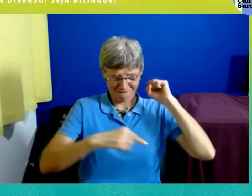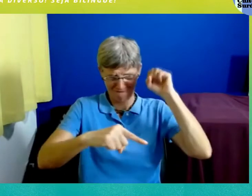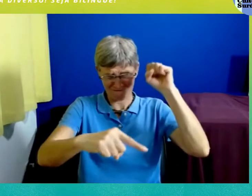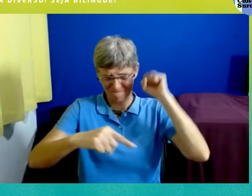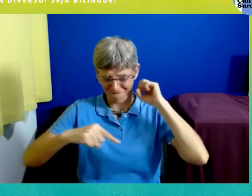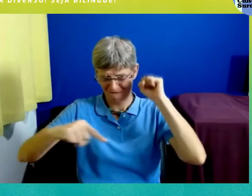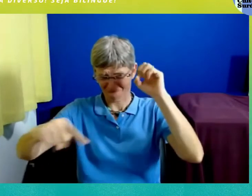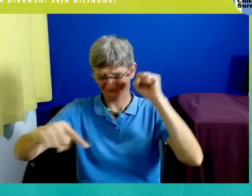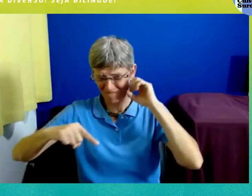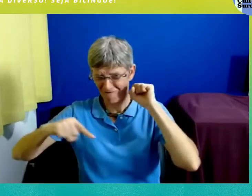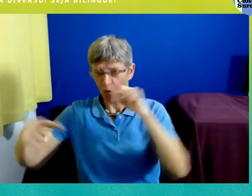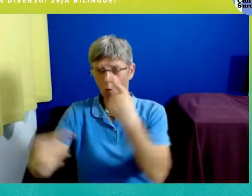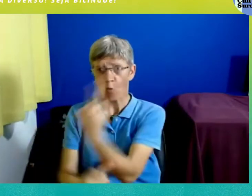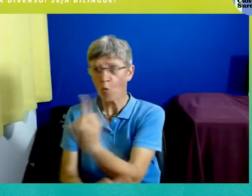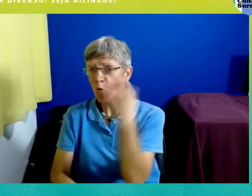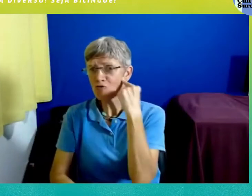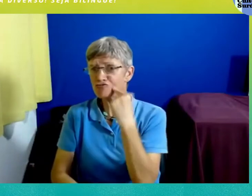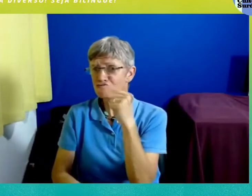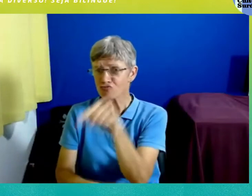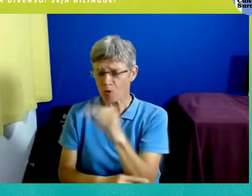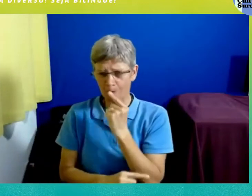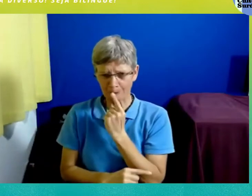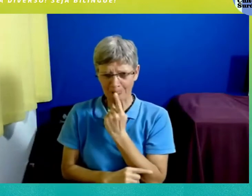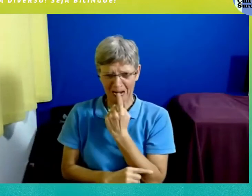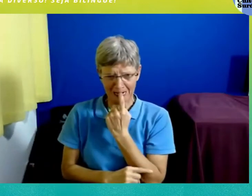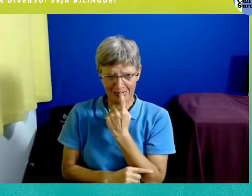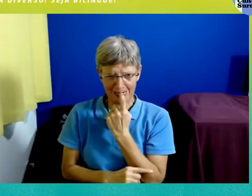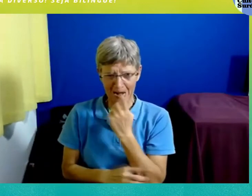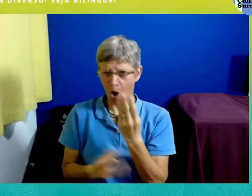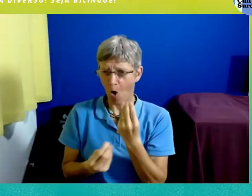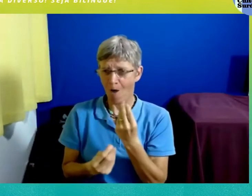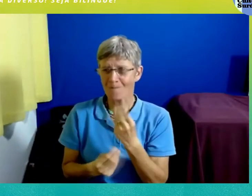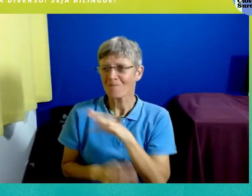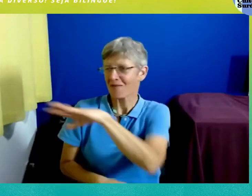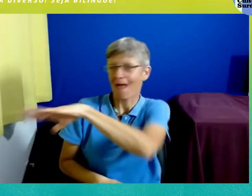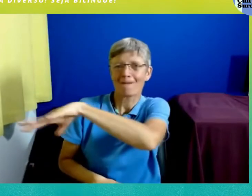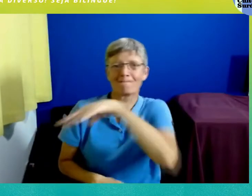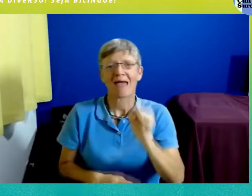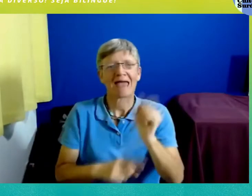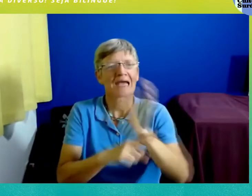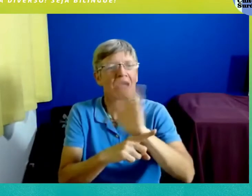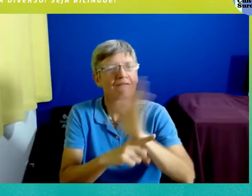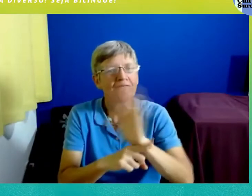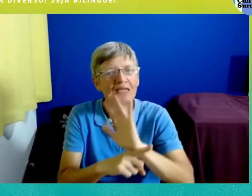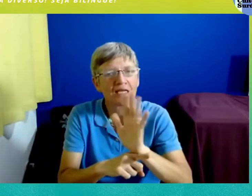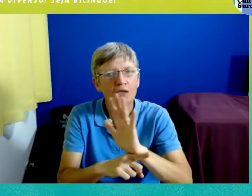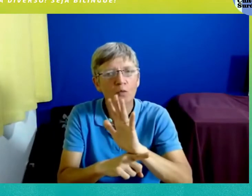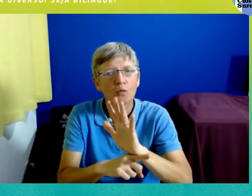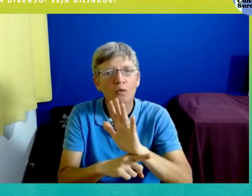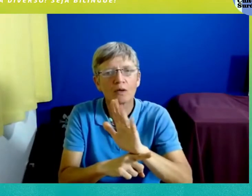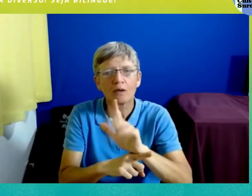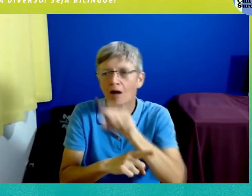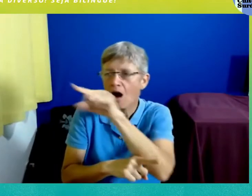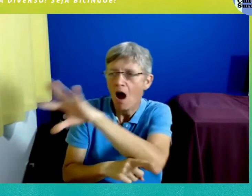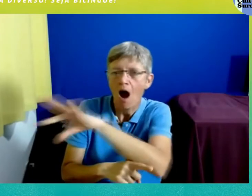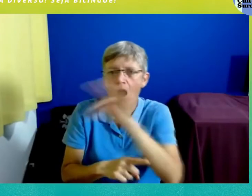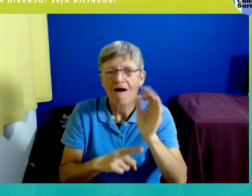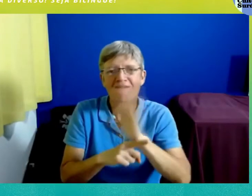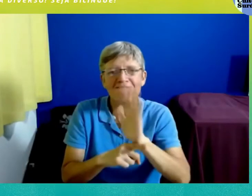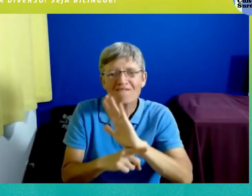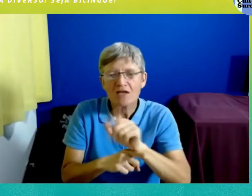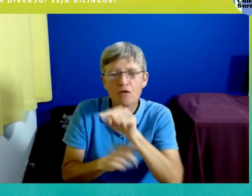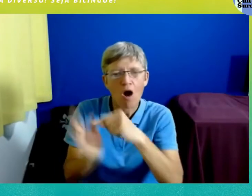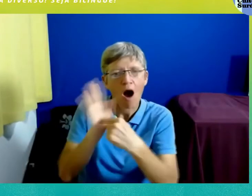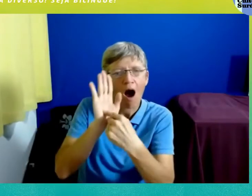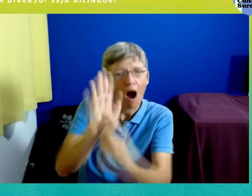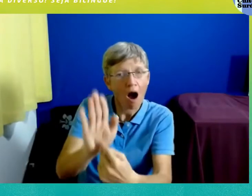o público, ele está focado nos ouvintes. Um único aluno surdo. Como que ele vai fazer isso e